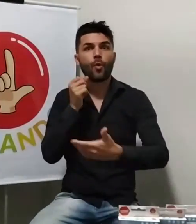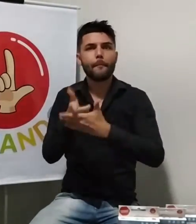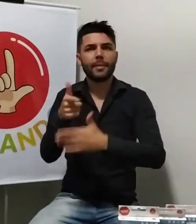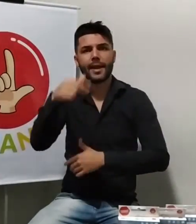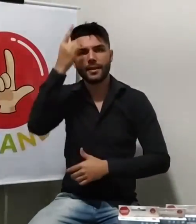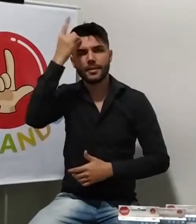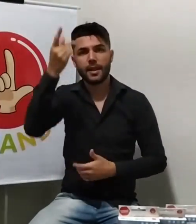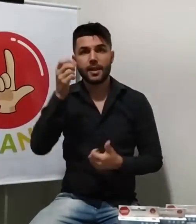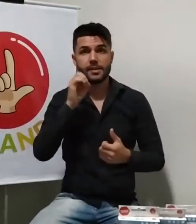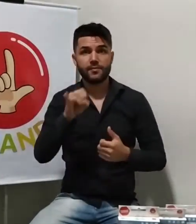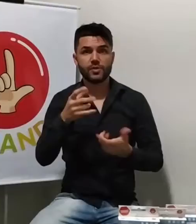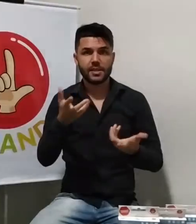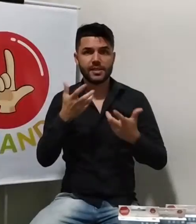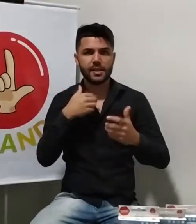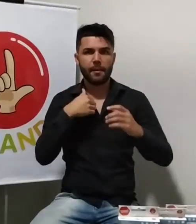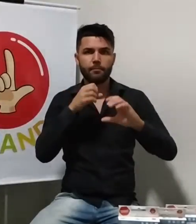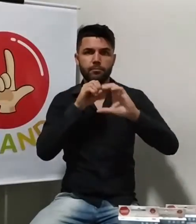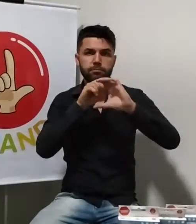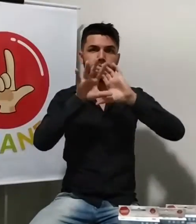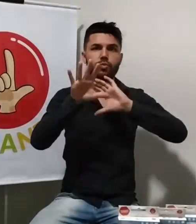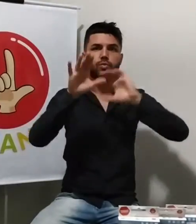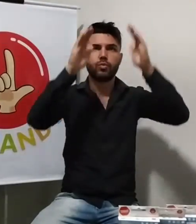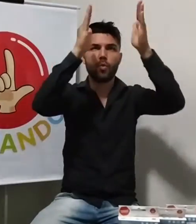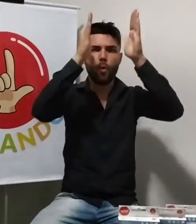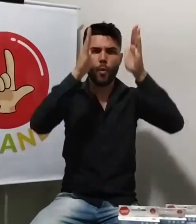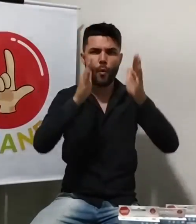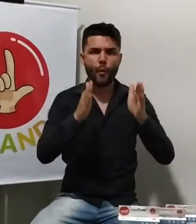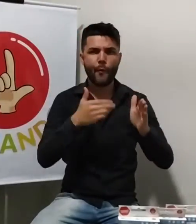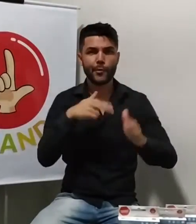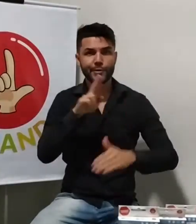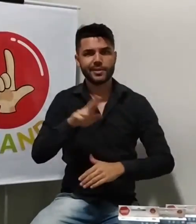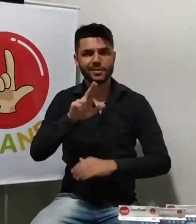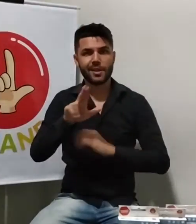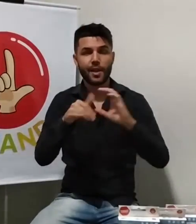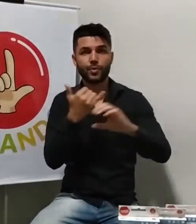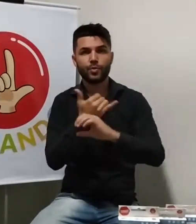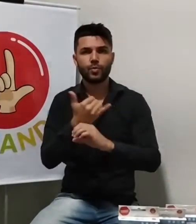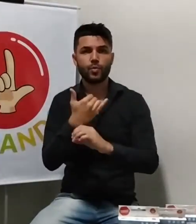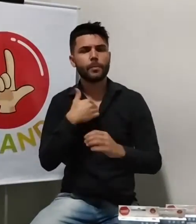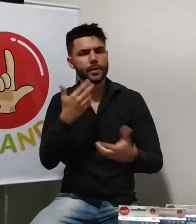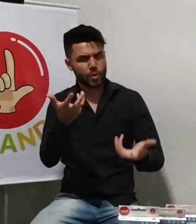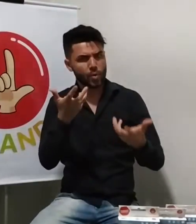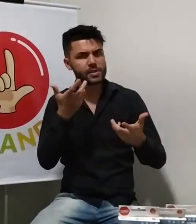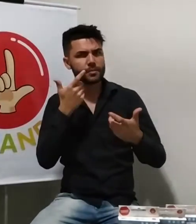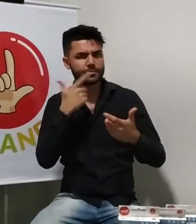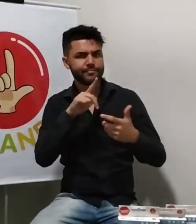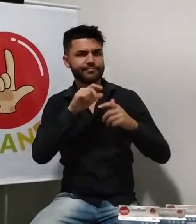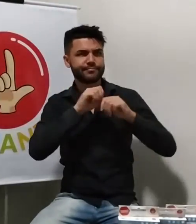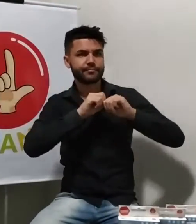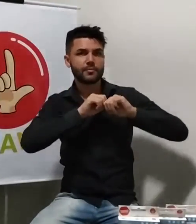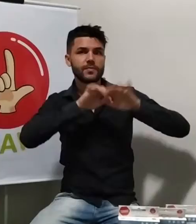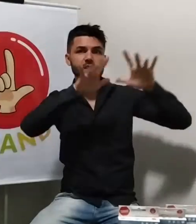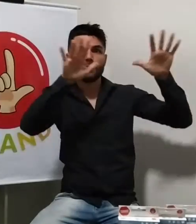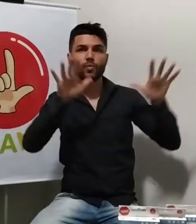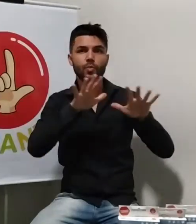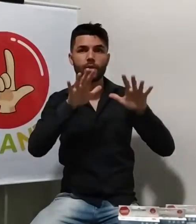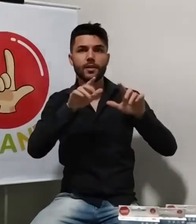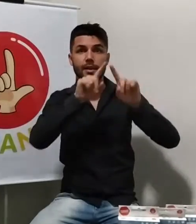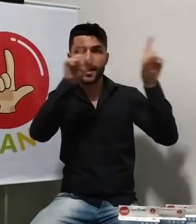foi tocando a Band com todo o dinheiro que a gente estava ganhando do joguinho. Opa! O joguinho começou a financiar, então,